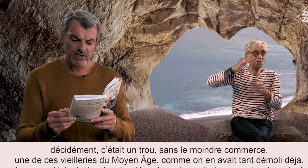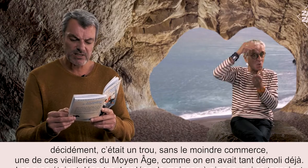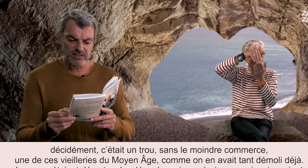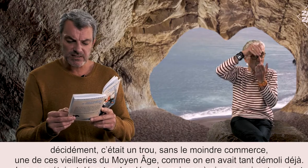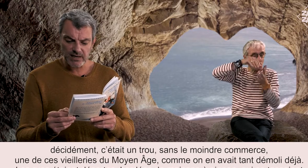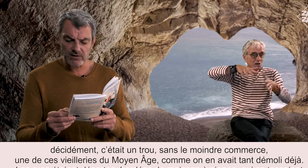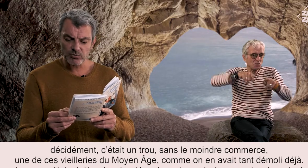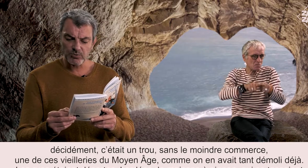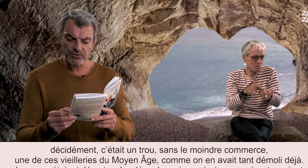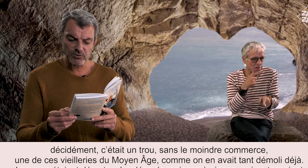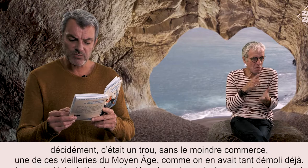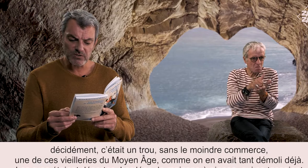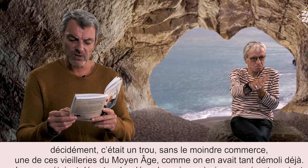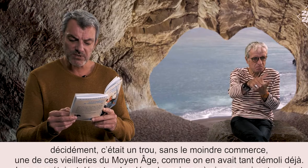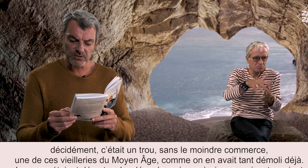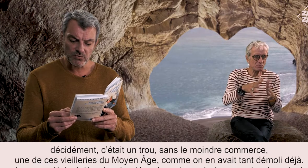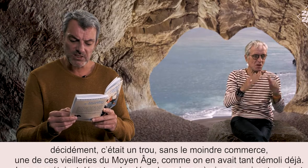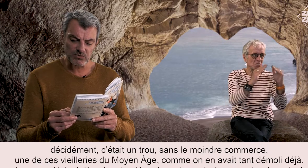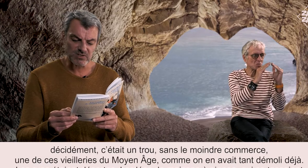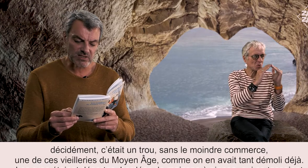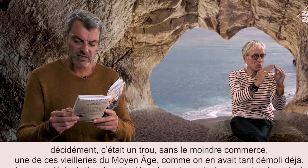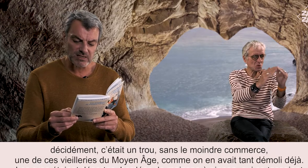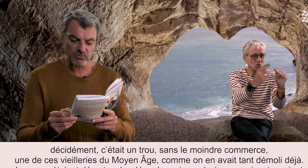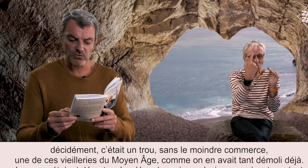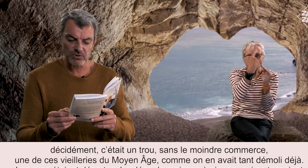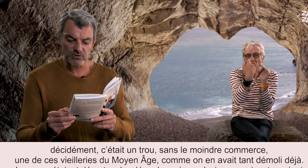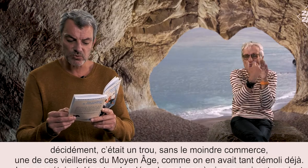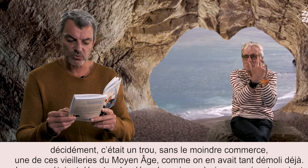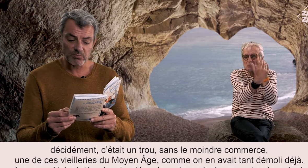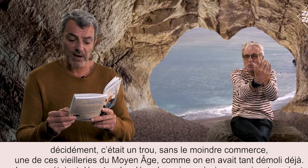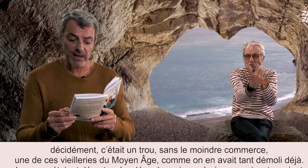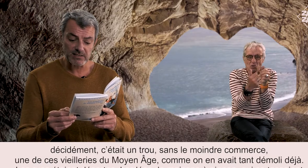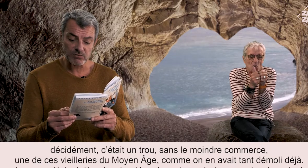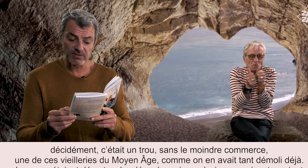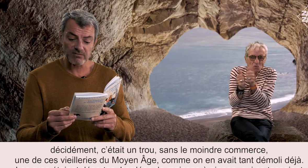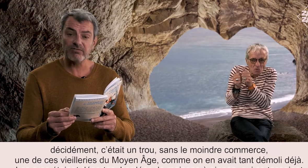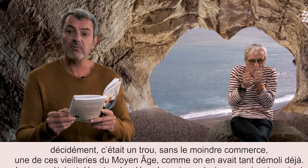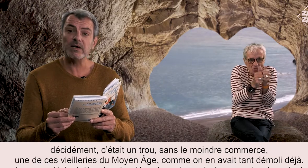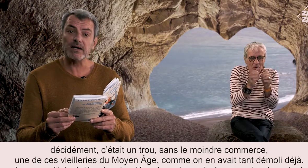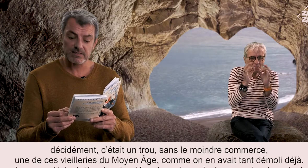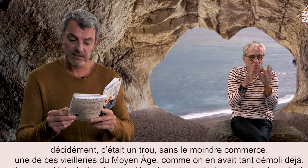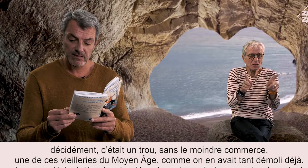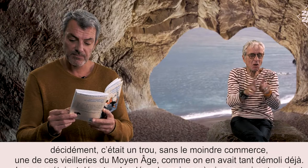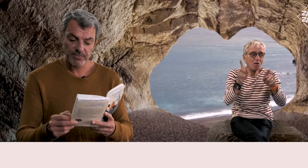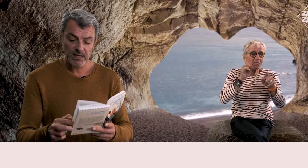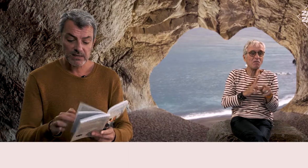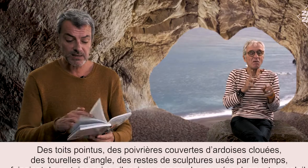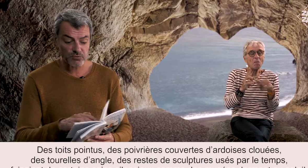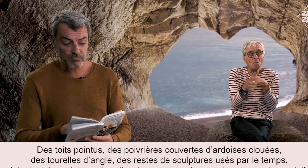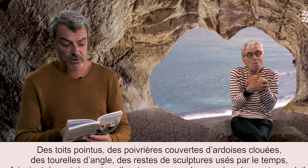Les rues étaient désertes bordées de maisons à pignons qui se tassaient les unes contre les autres pareilles à de vieilles femmes lasses.